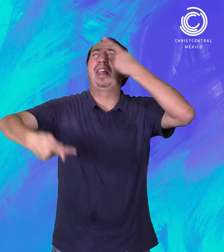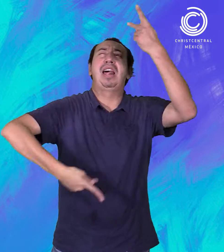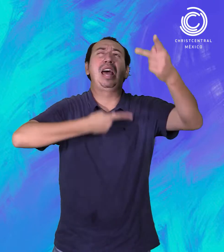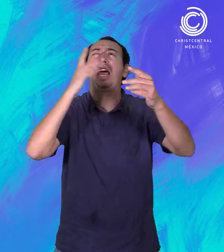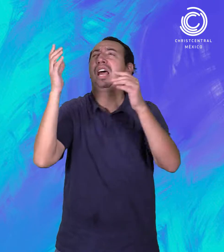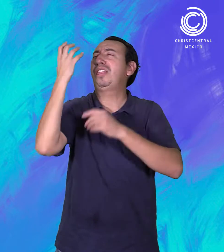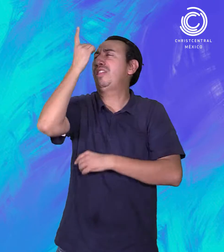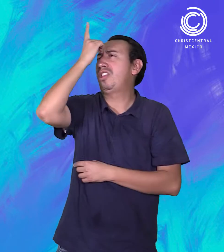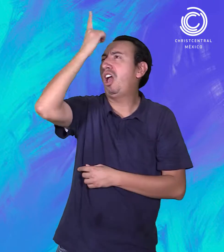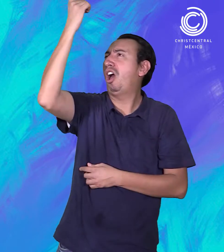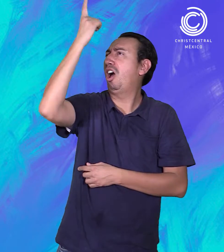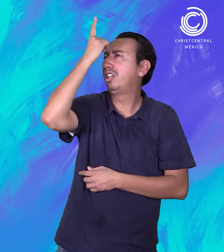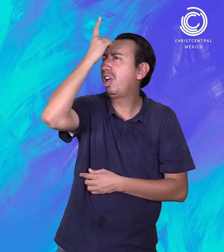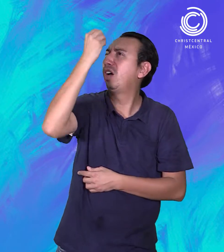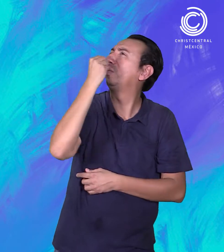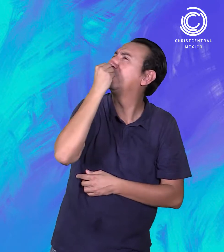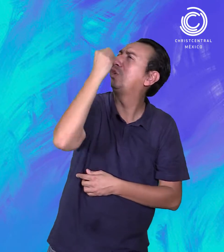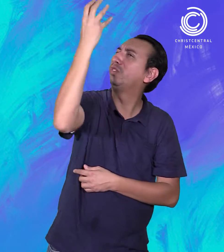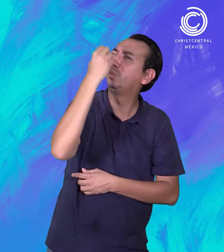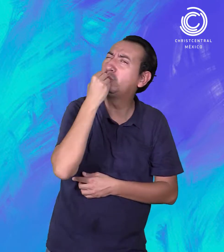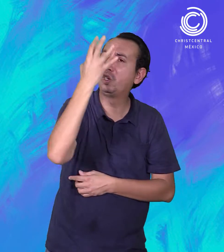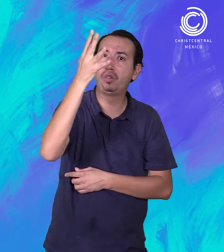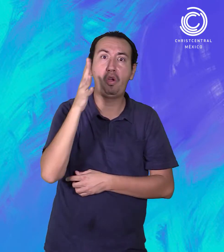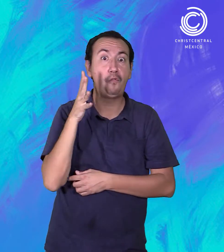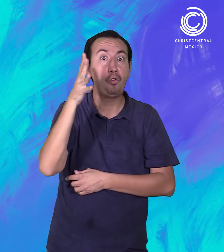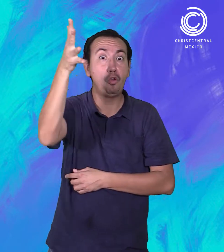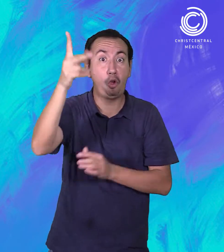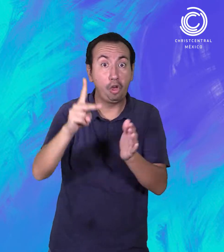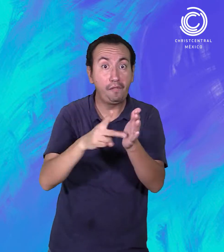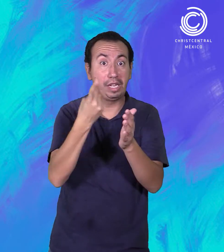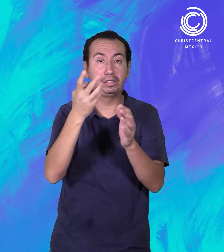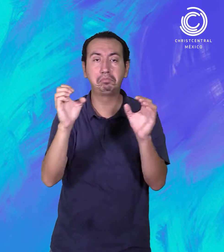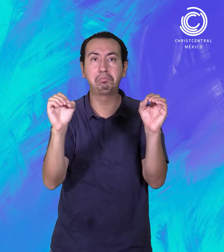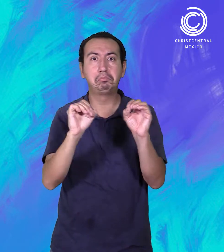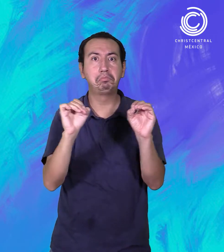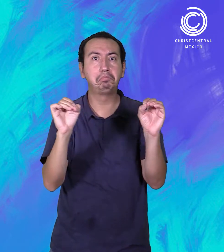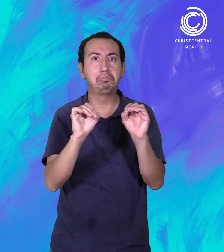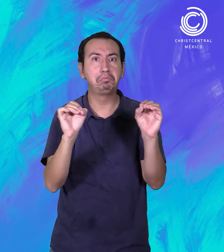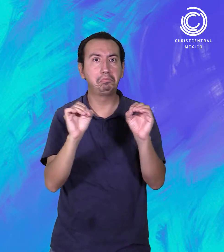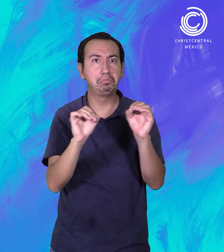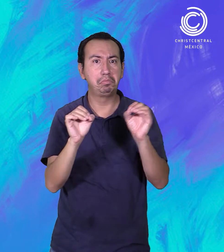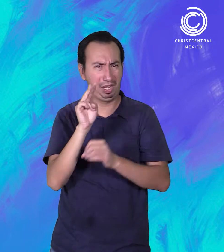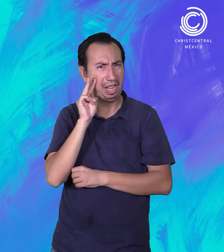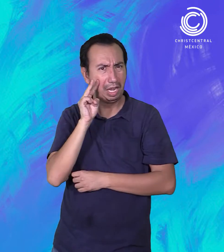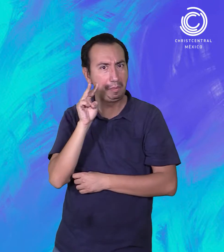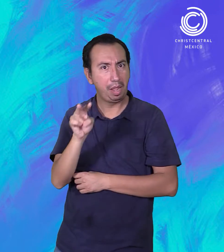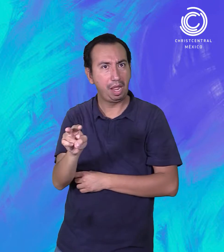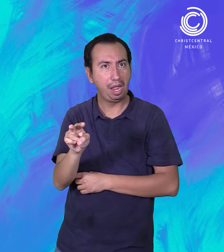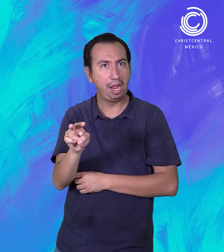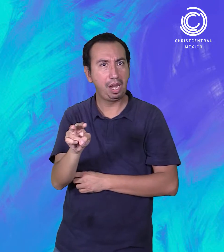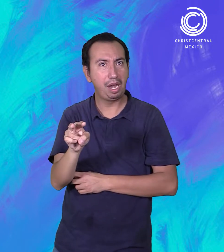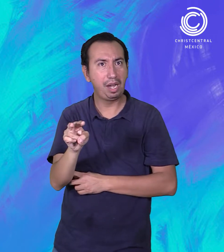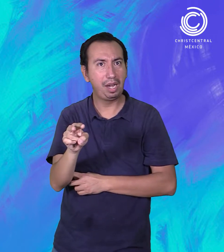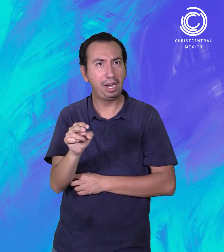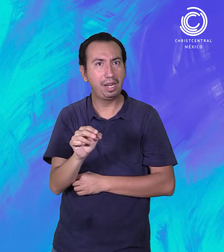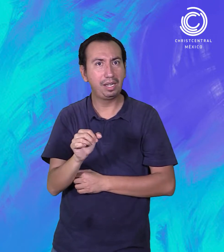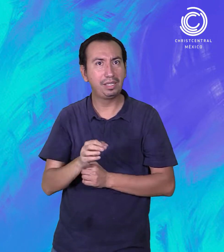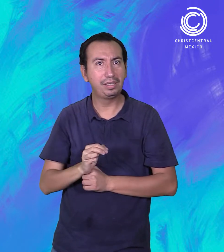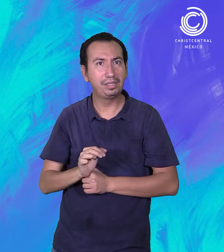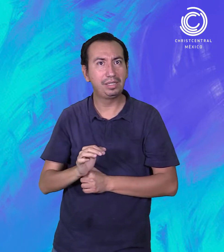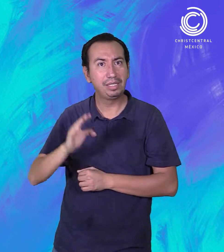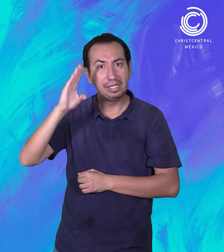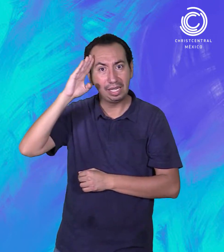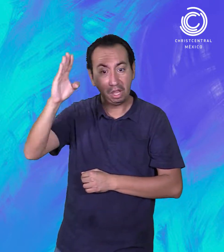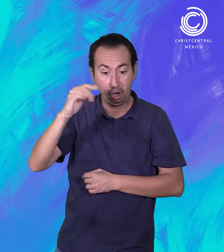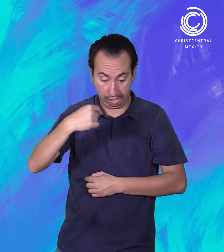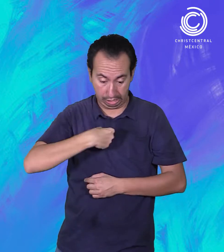pero esto no volvió a repetirse. Parece ser lo que está diciendo este pasaje. Entonces, no es como que el Señor